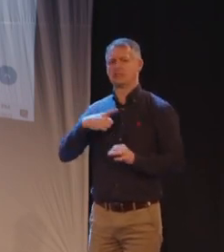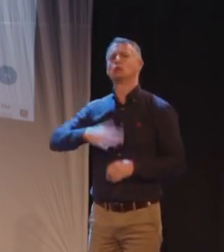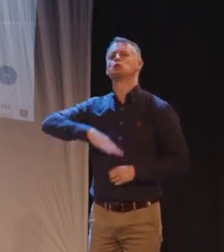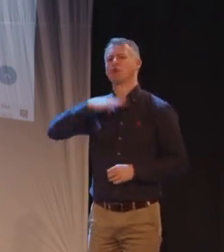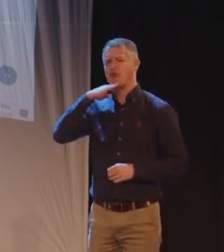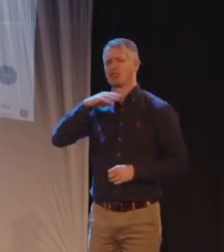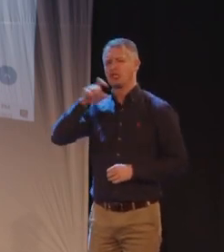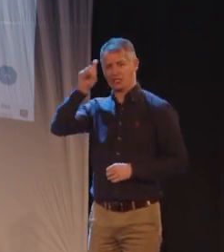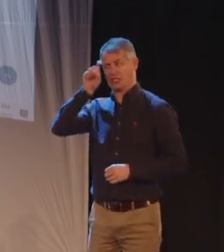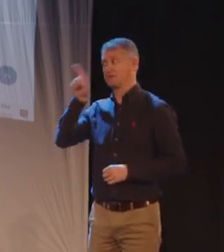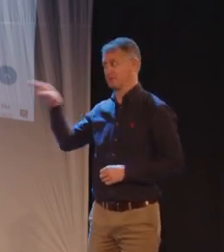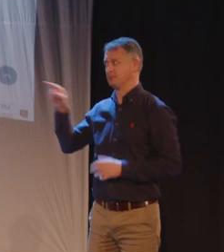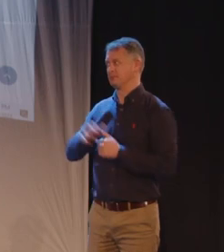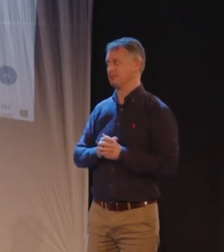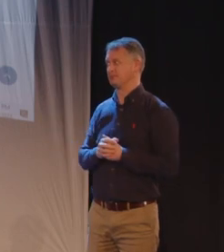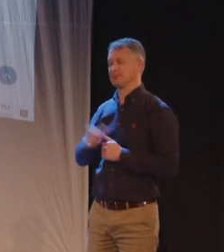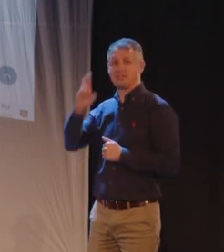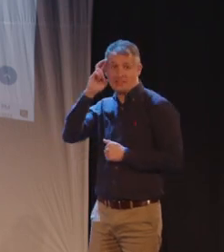sper.